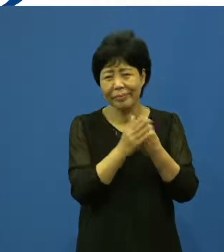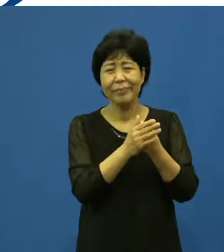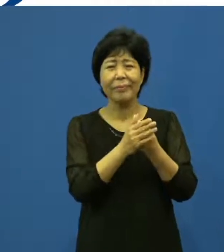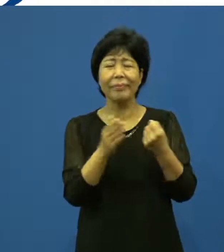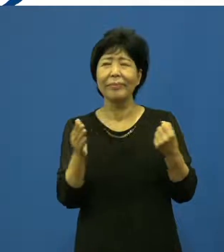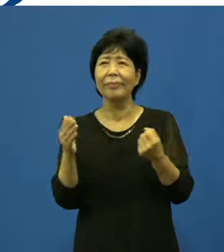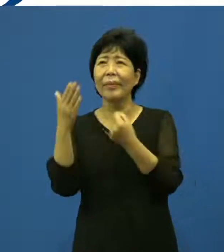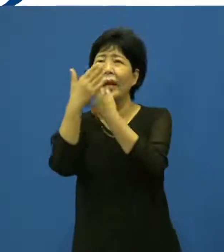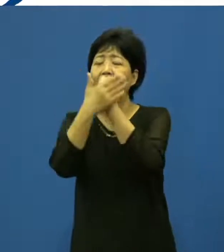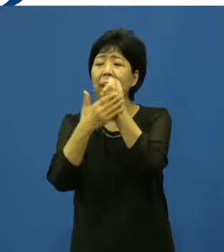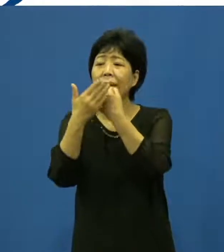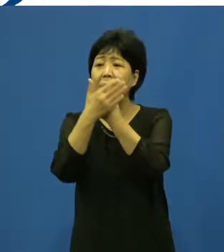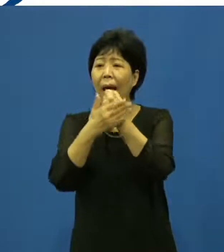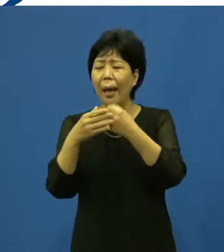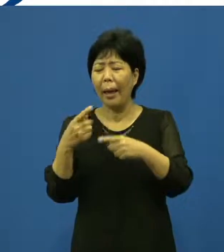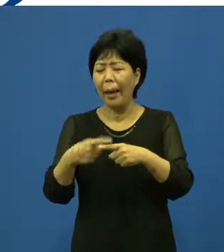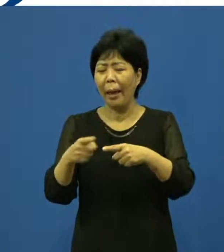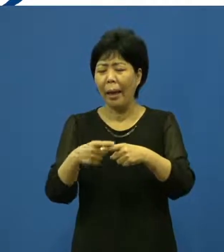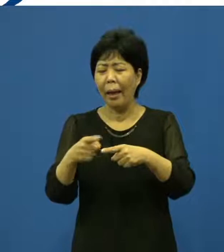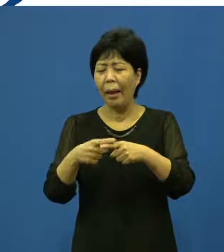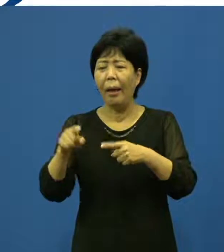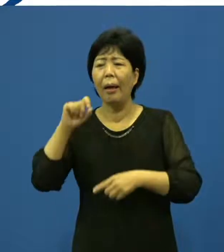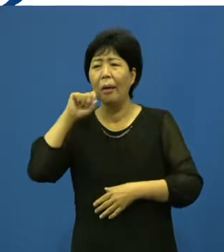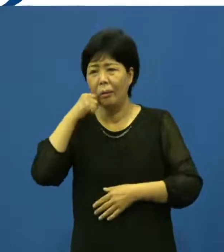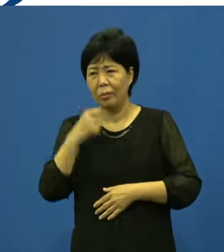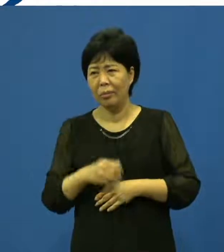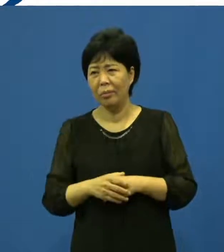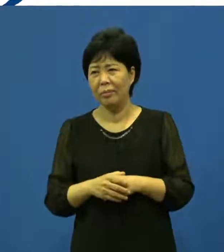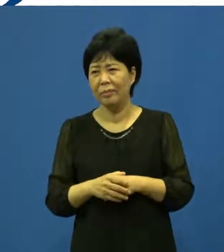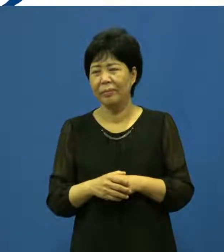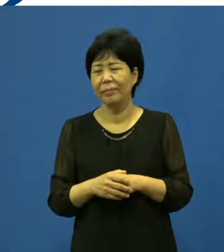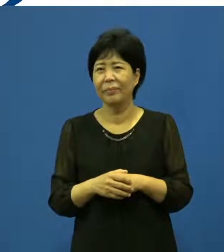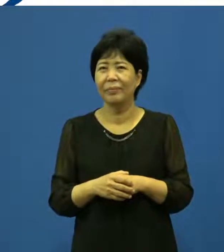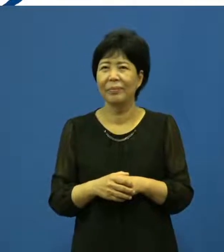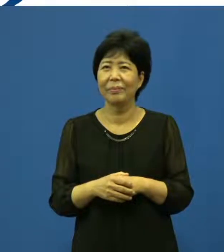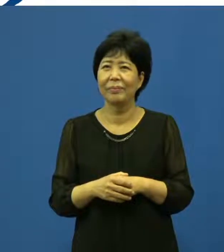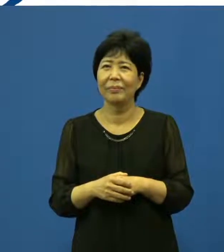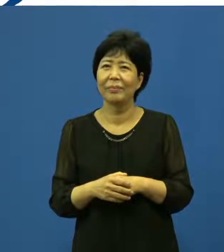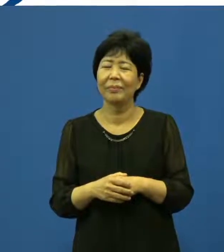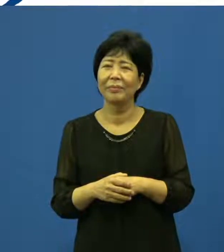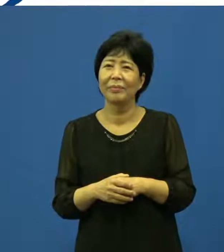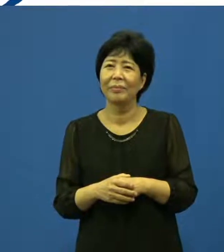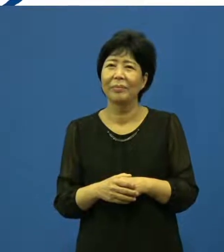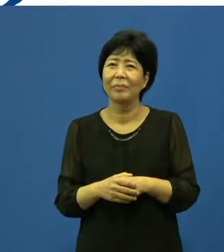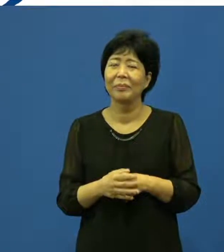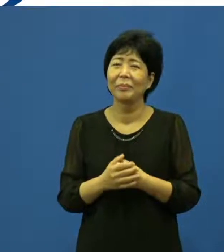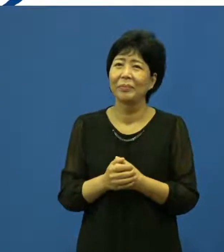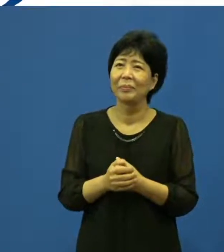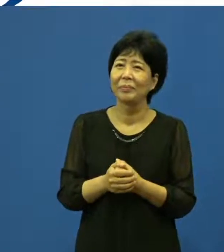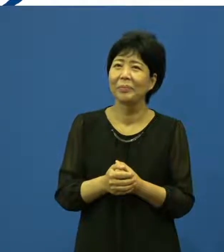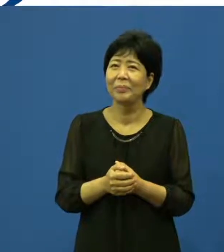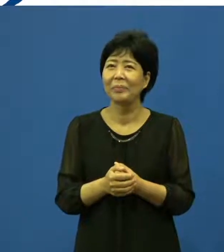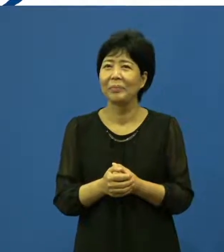그래서 은혜는 분석할 수가 없습니다. 정의를 내리기도 어렵습니다. 논문으로 정리할 수는 있겠죠.